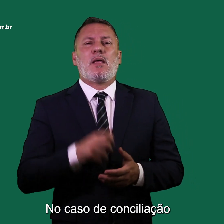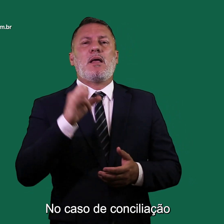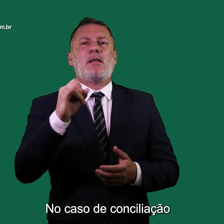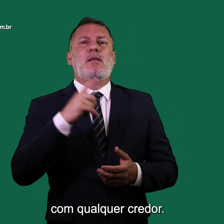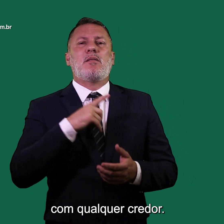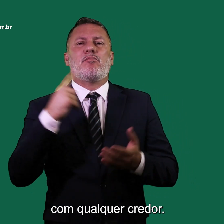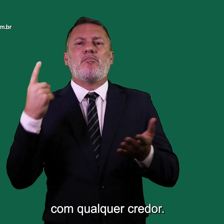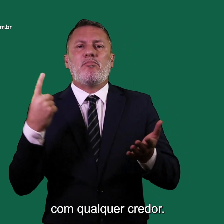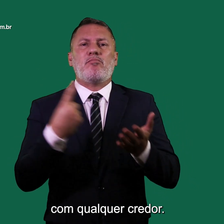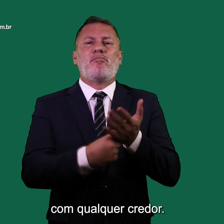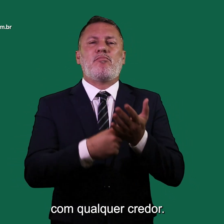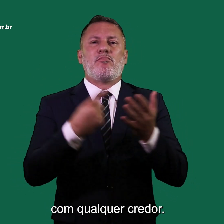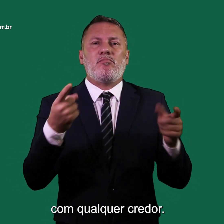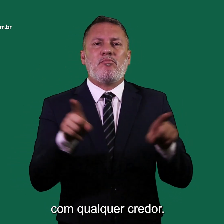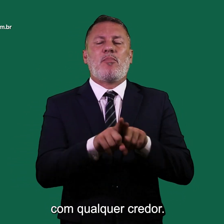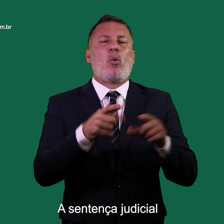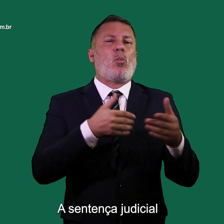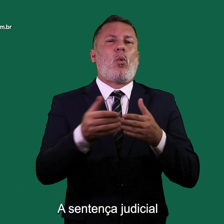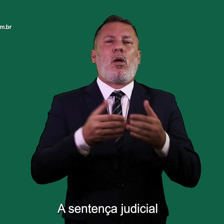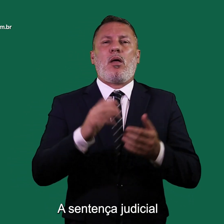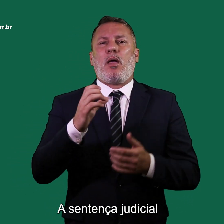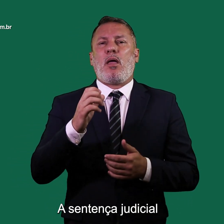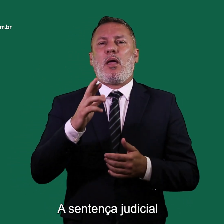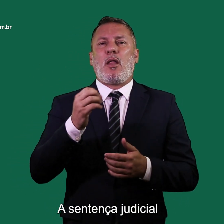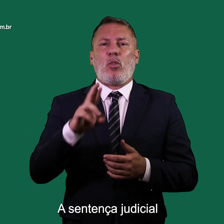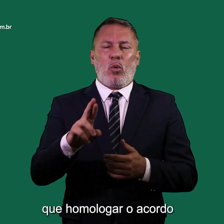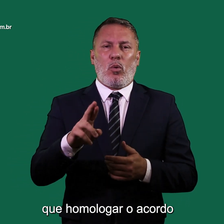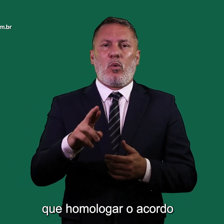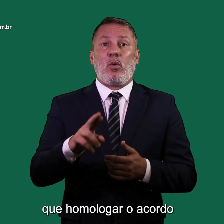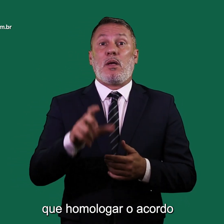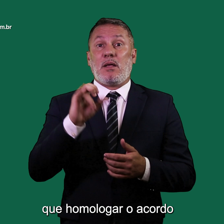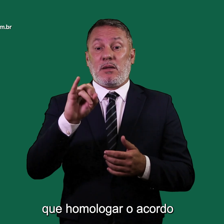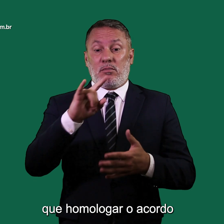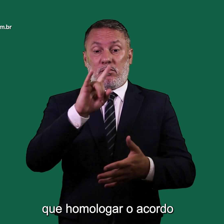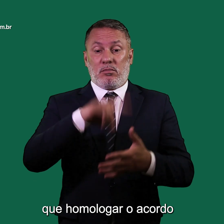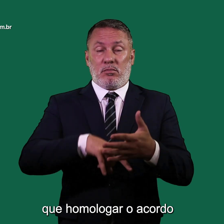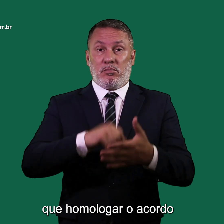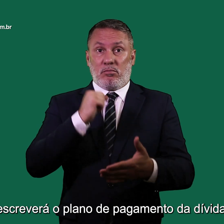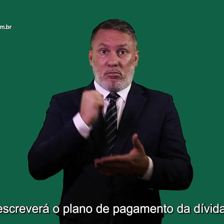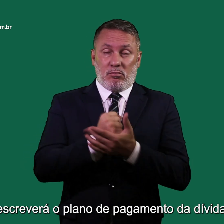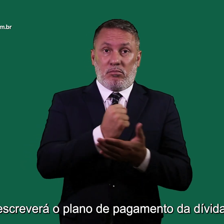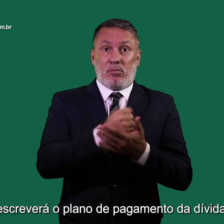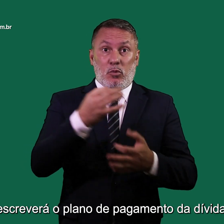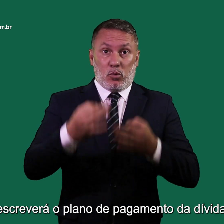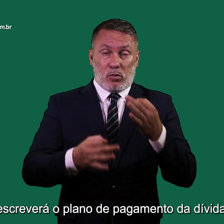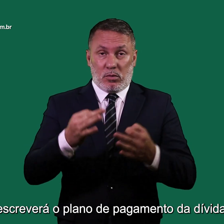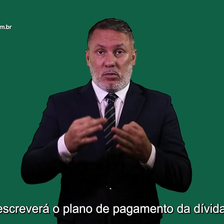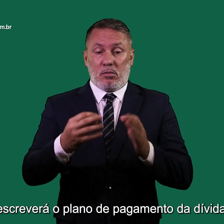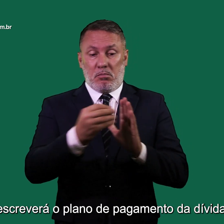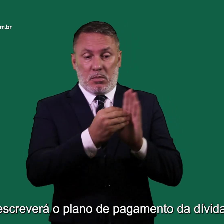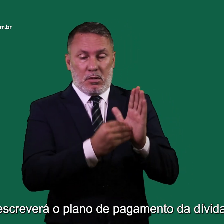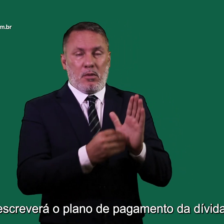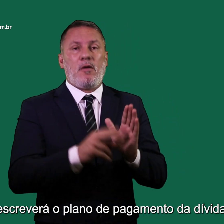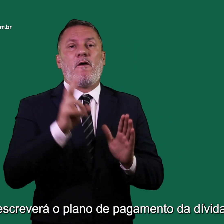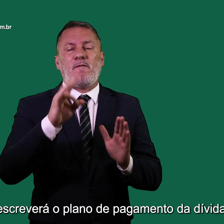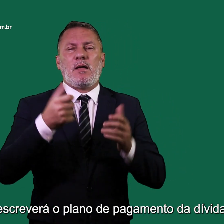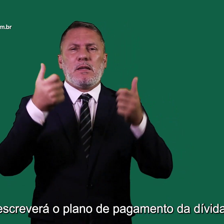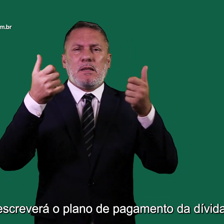conciliação com qualquer credor, a sentença judicial que homologar o acordo descreverá o plano de pagamento da dívida